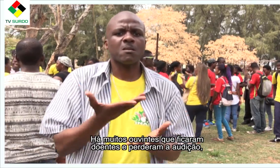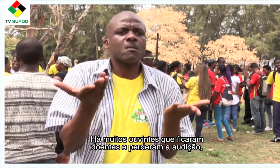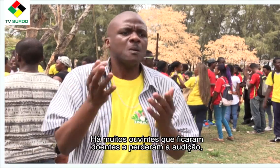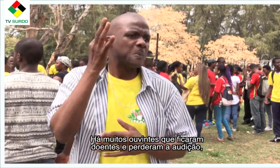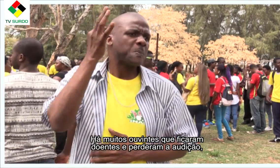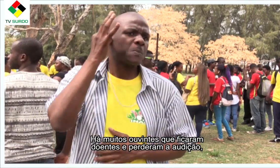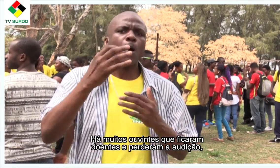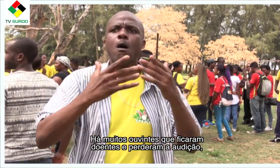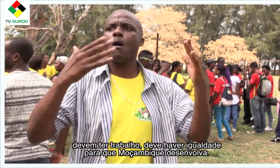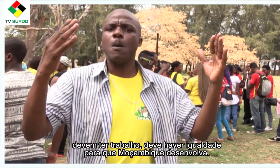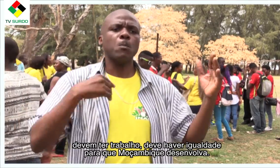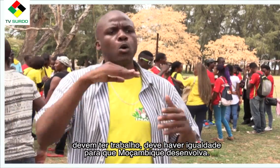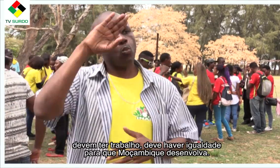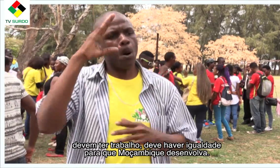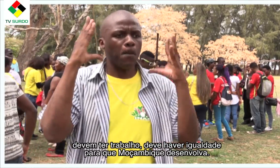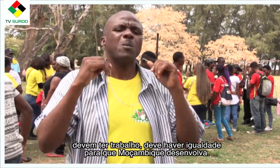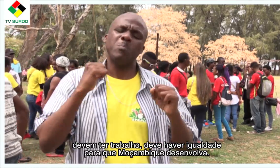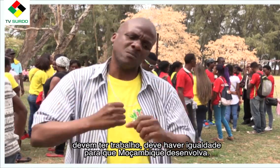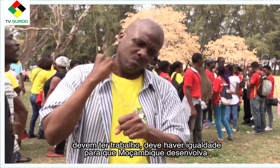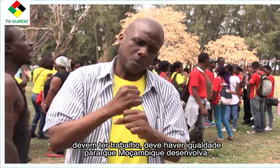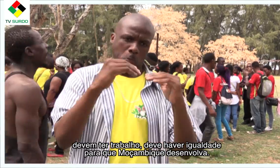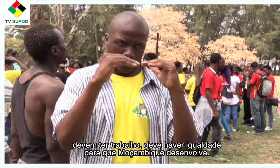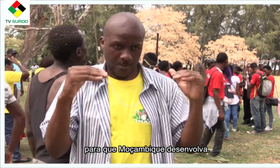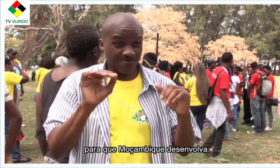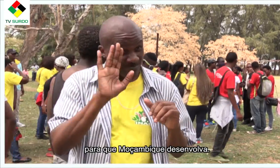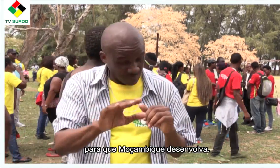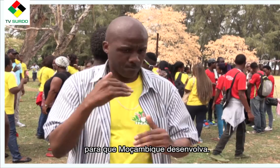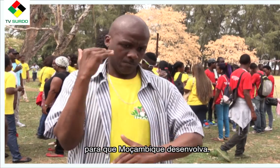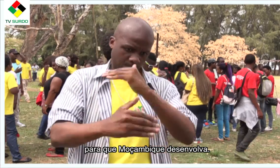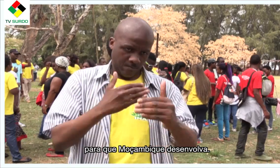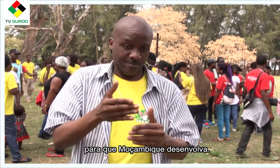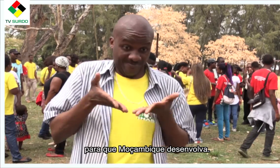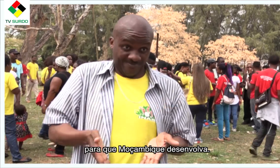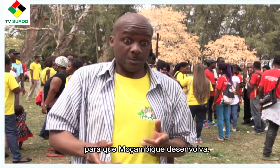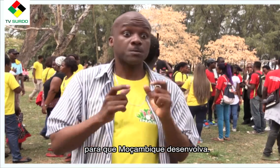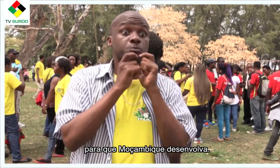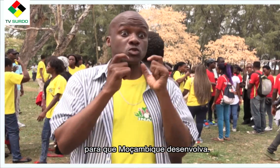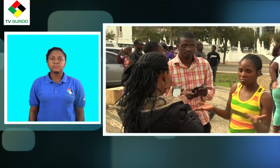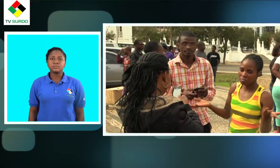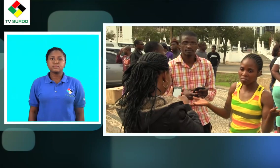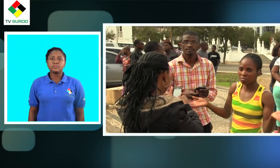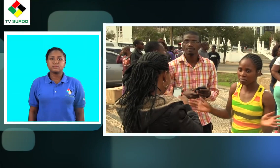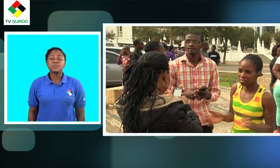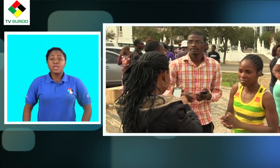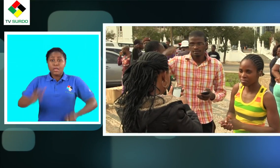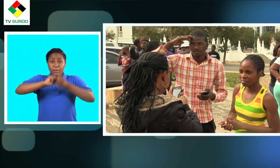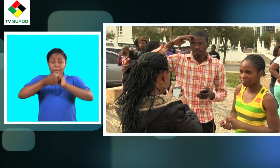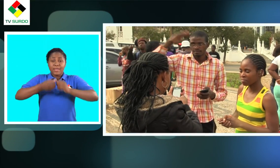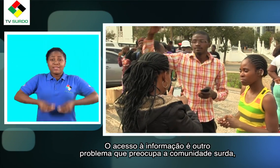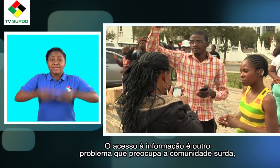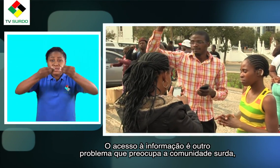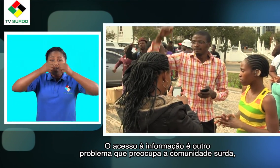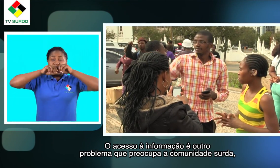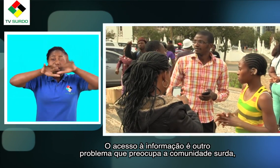perderam audição. Devem ter trabalho, devem ter igualdade para que Moçambique desenvolva. O acesso à informação